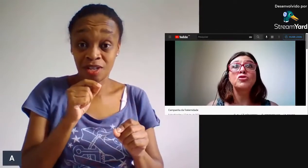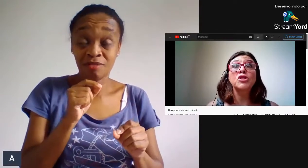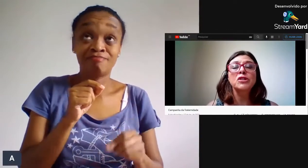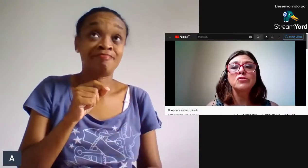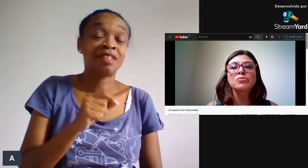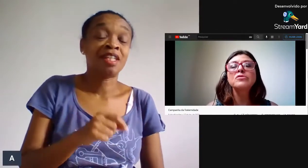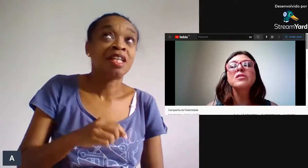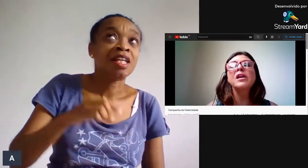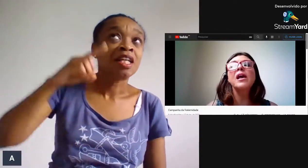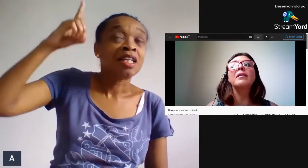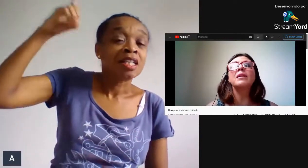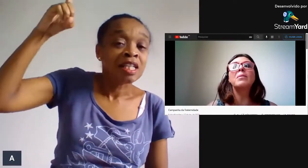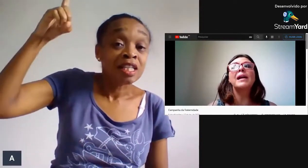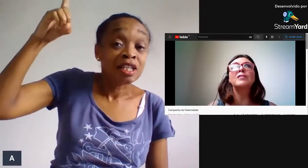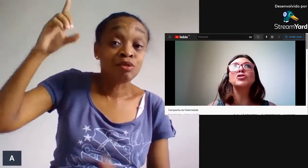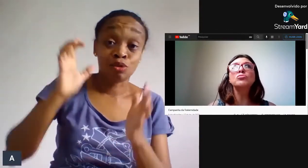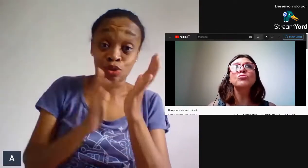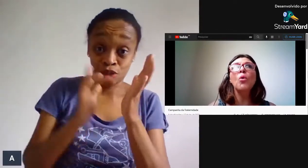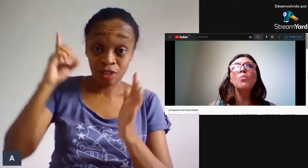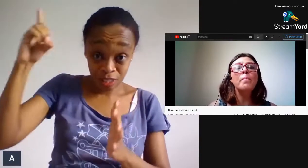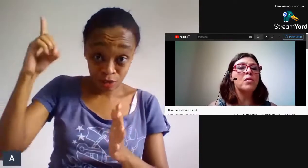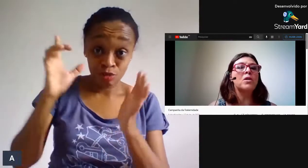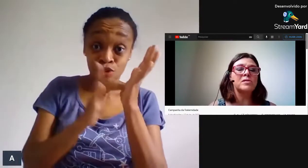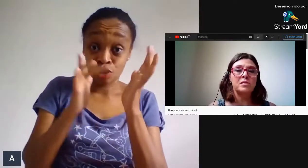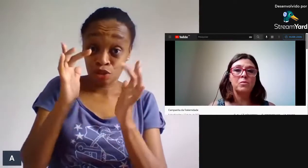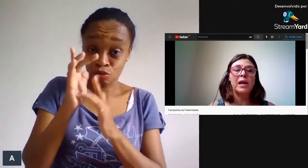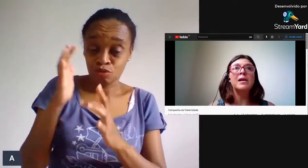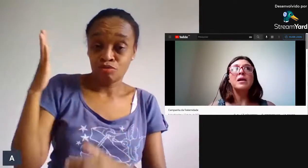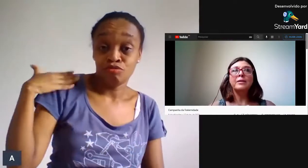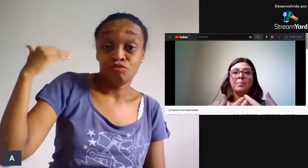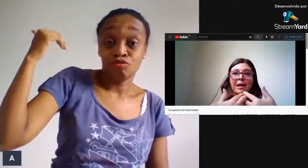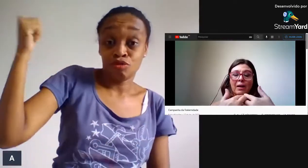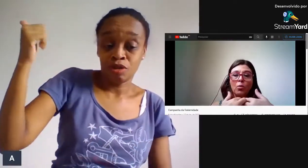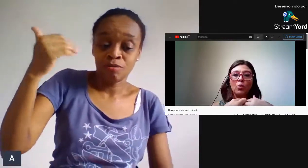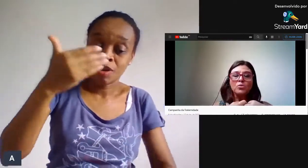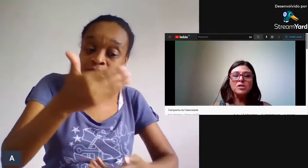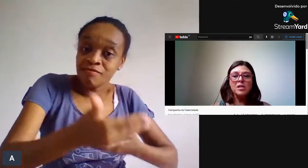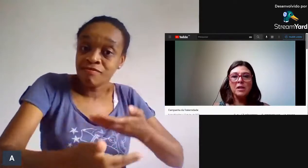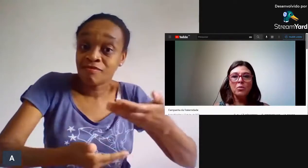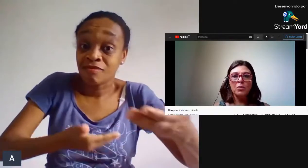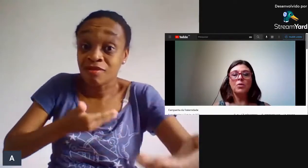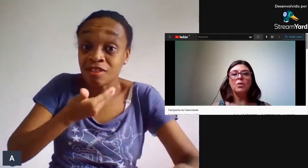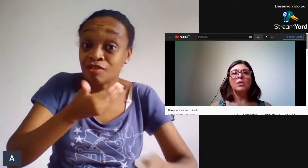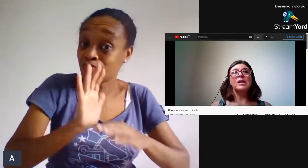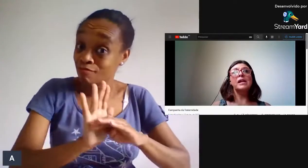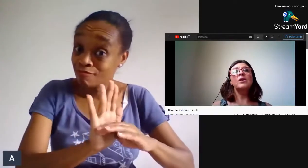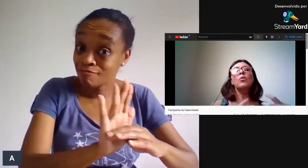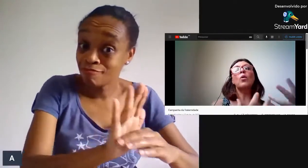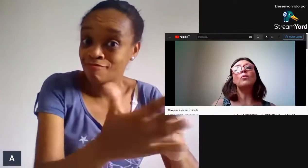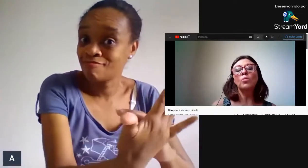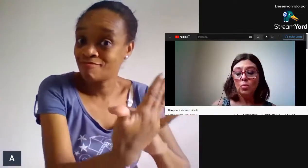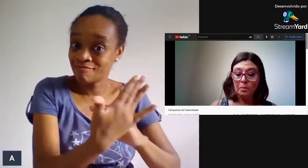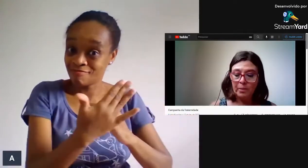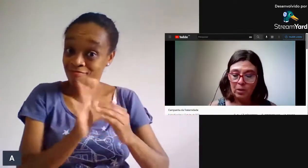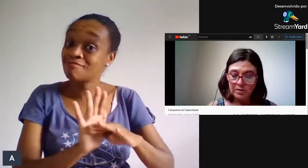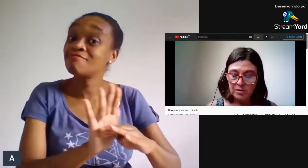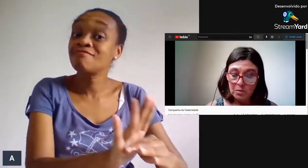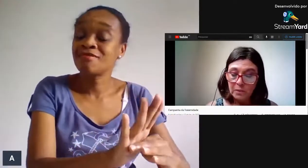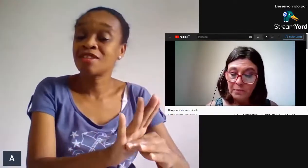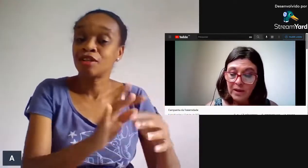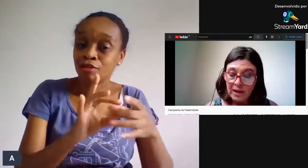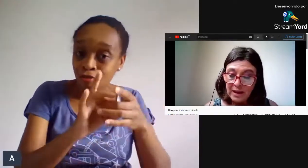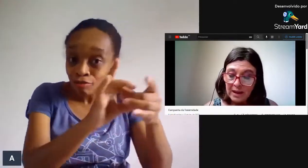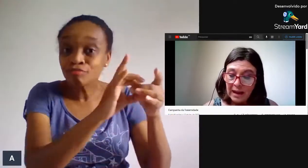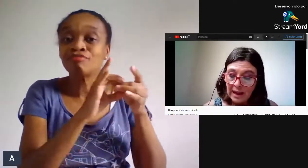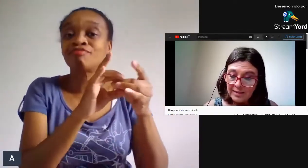ao apelo de Jesus, que é trabalhar junto com o próximo, né? Trabalhar consigo e com o